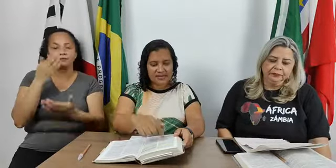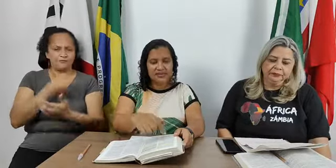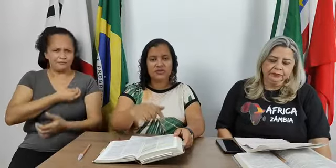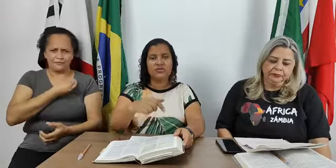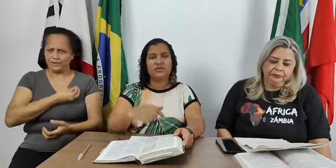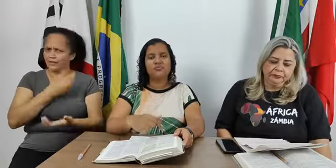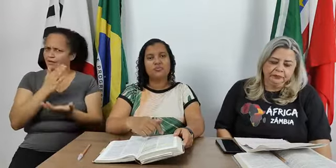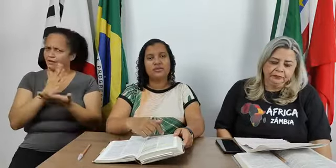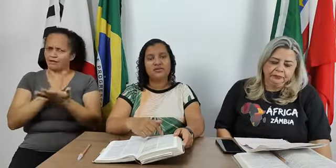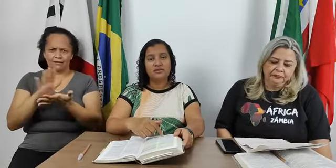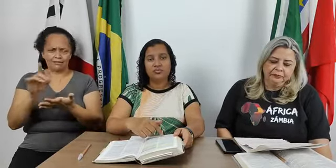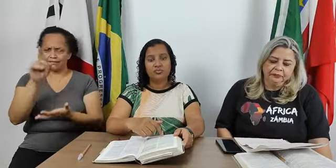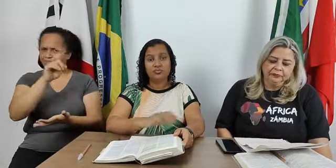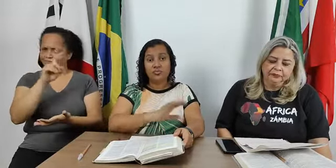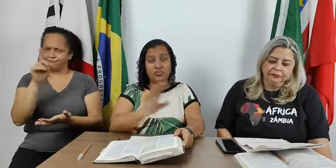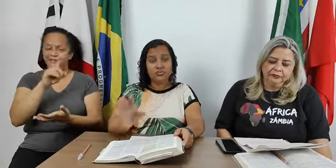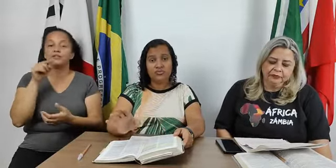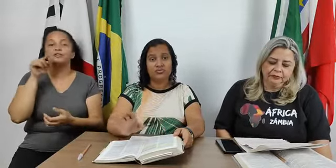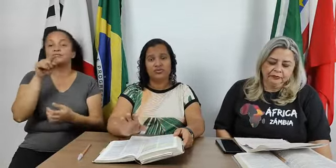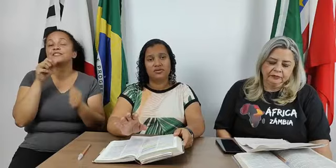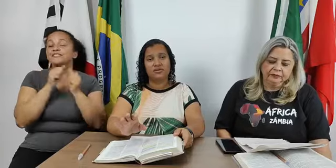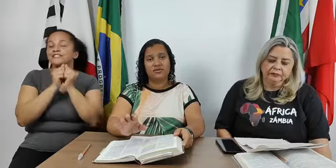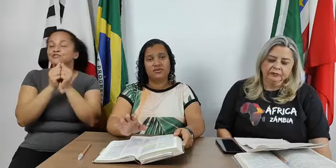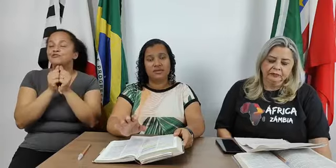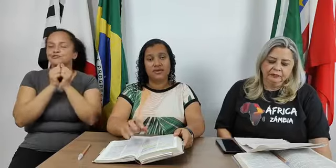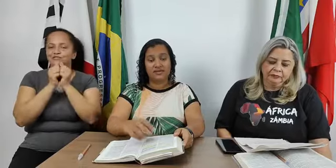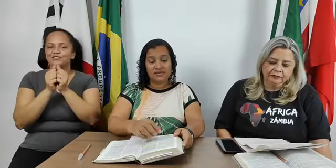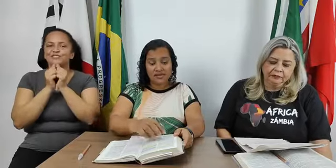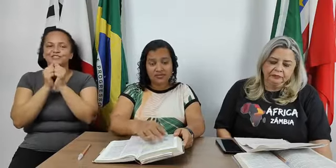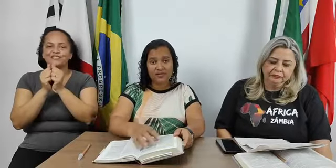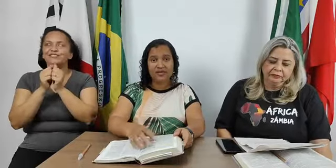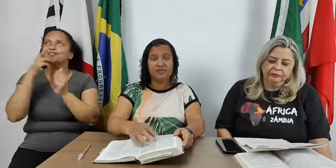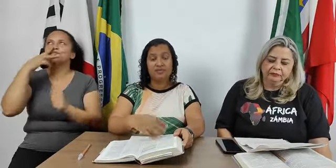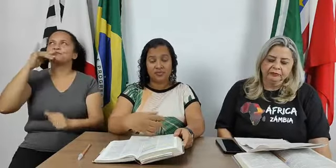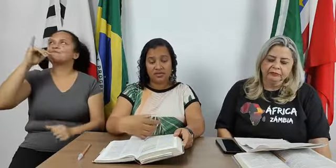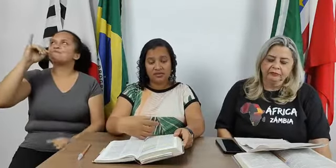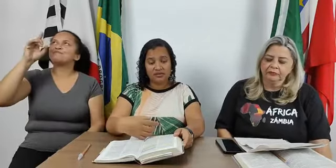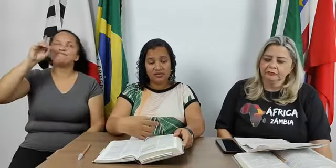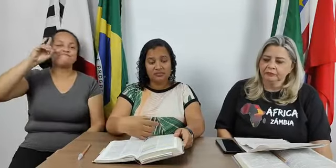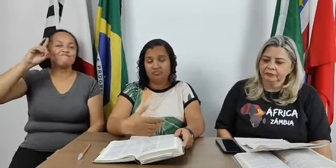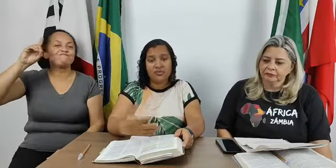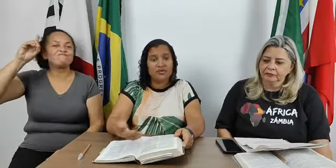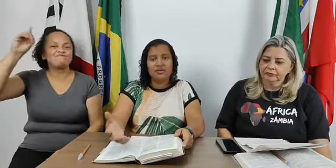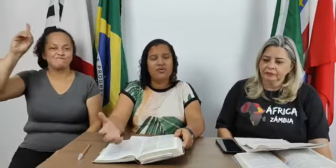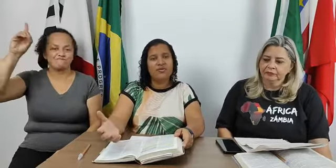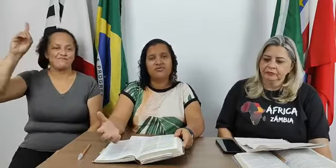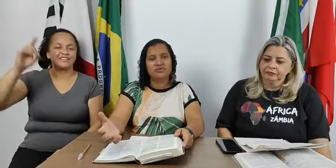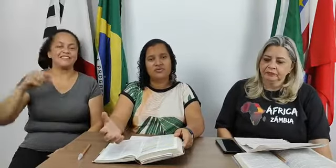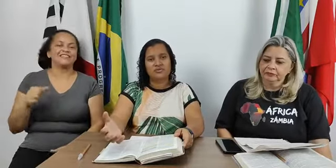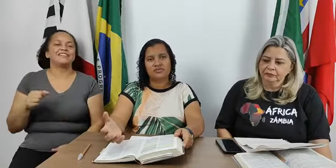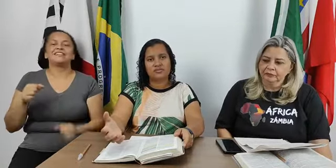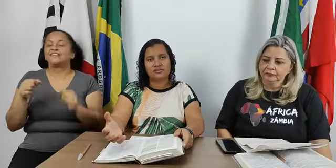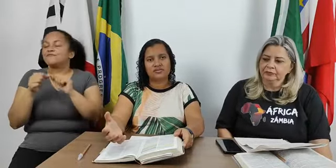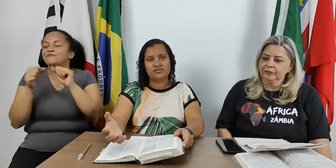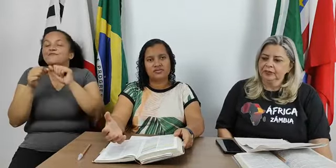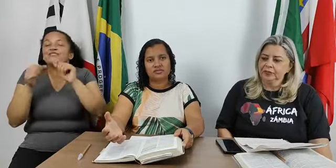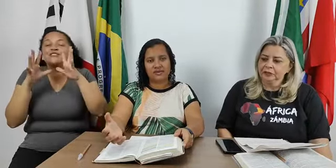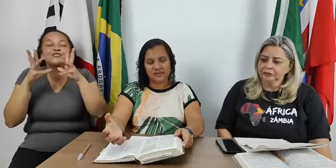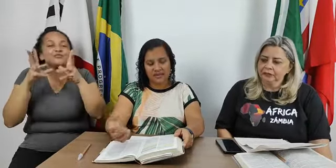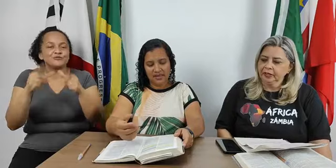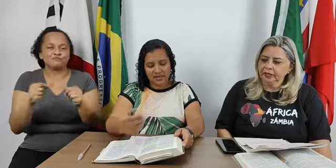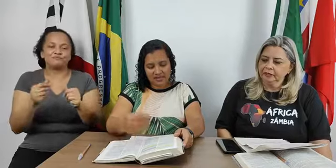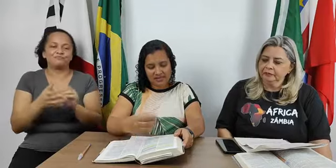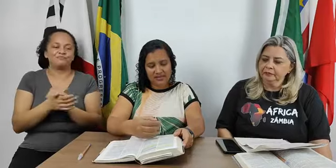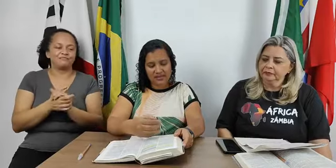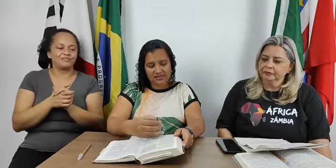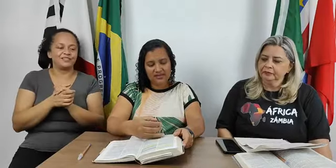que existe desde o princípio do mundo, né? Que esteve ali, que criou todas as coisas,